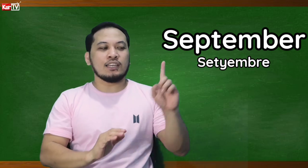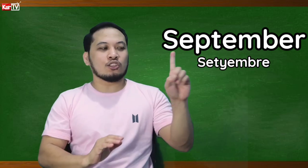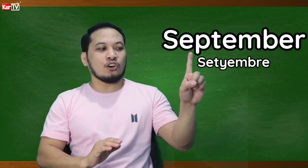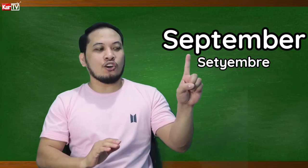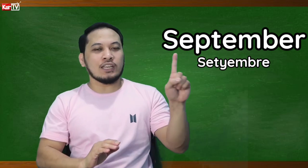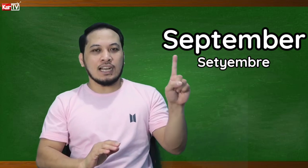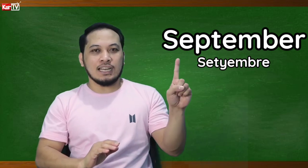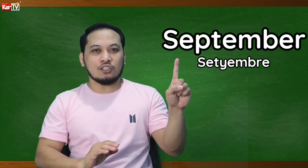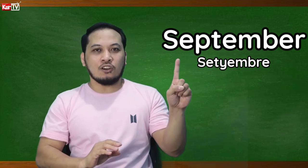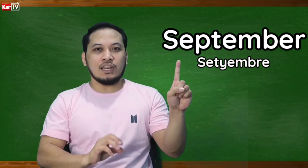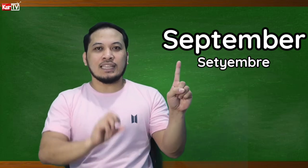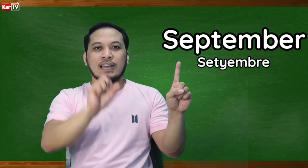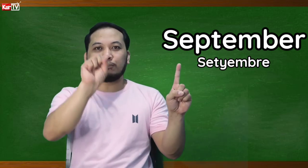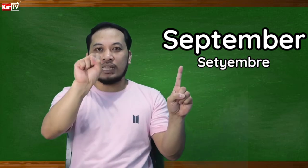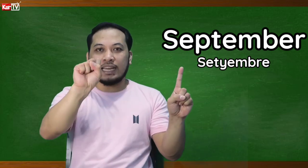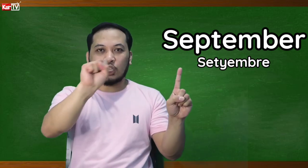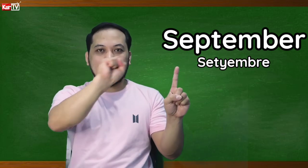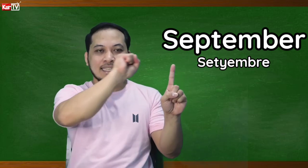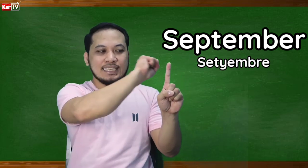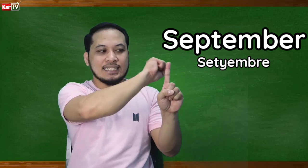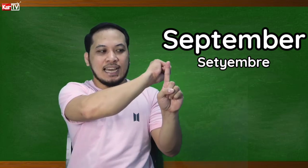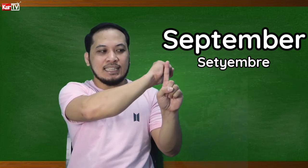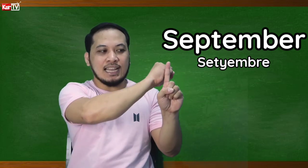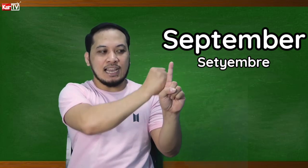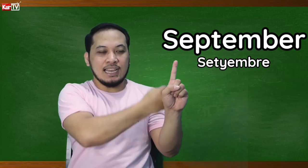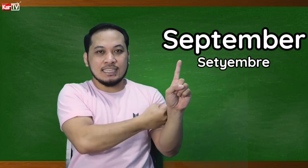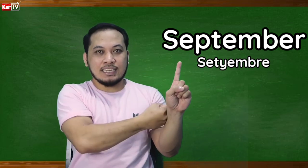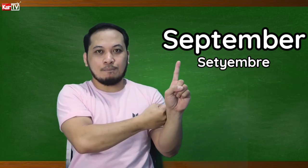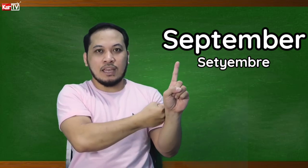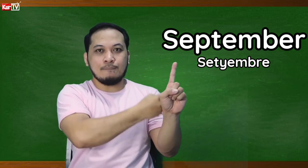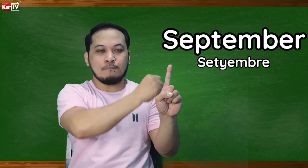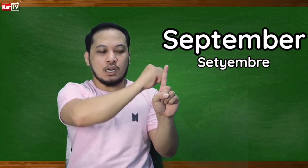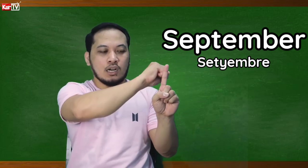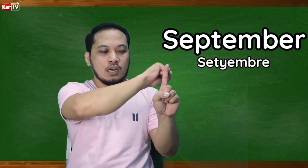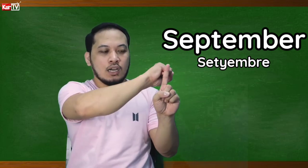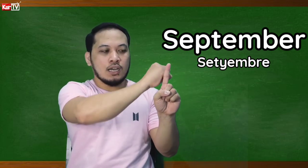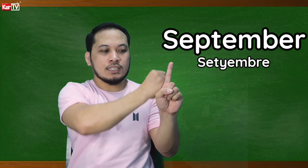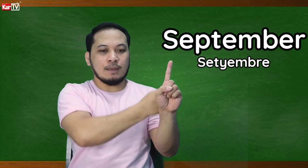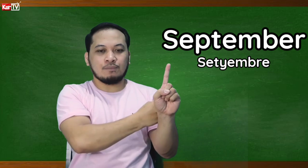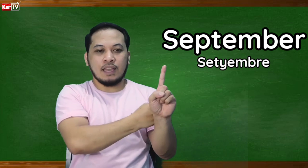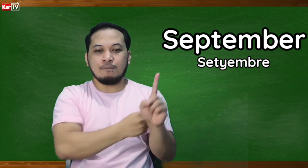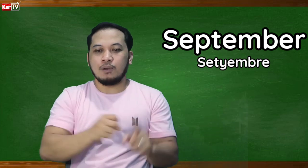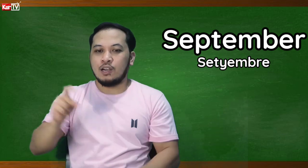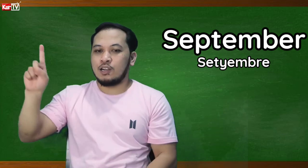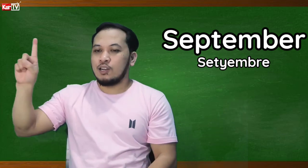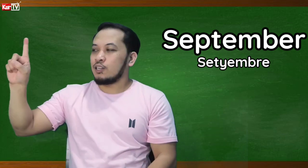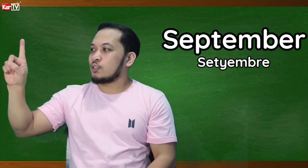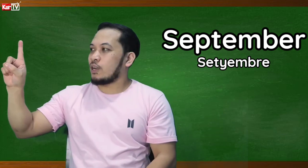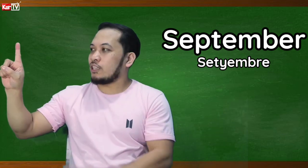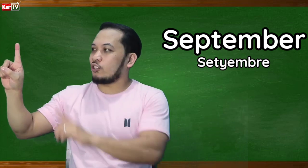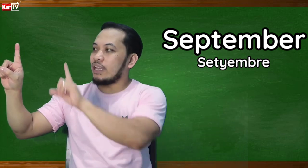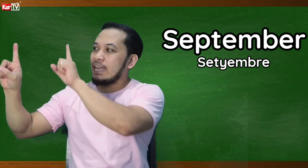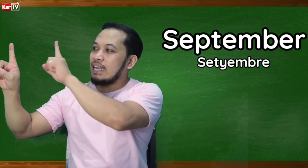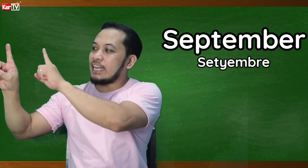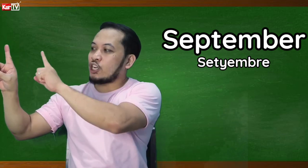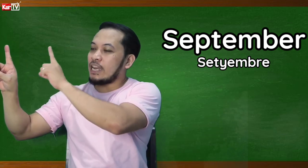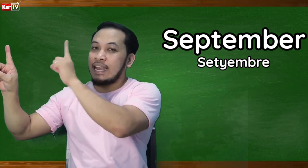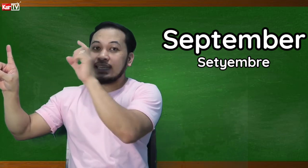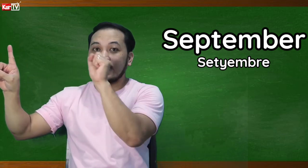Ganito. Nakaganito lang ulit. Tapos, letter S. Slide lang. September. September. So, ganito din,